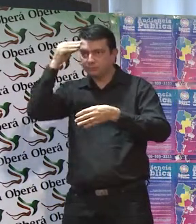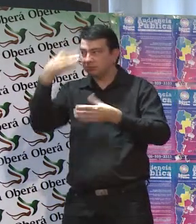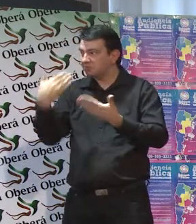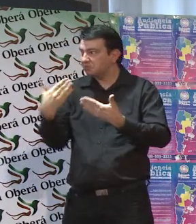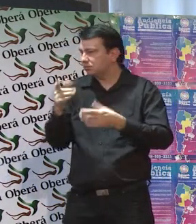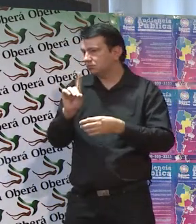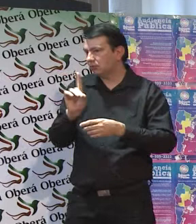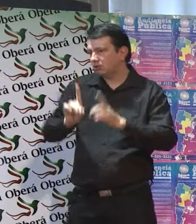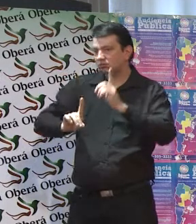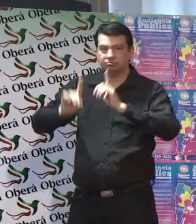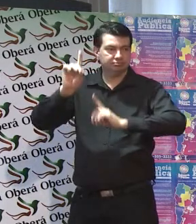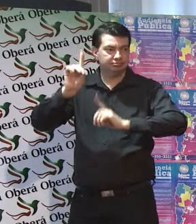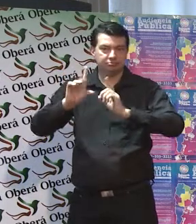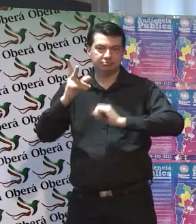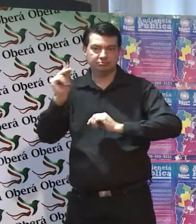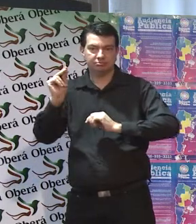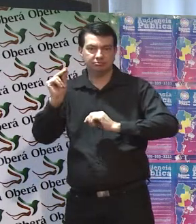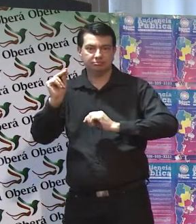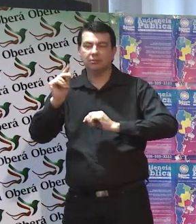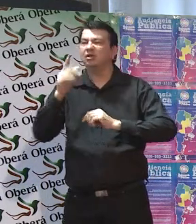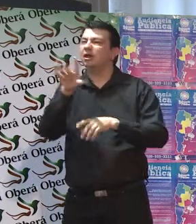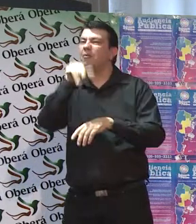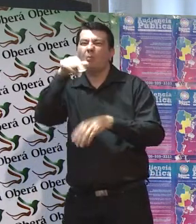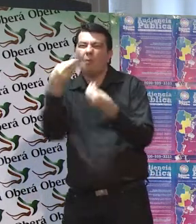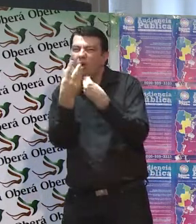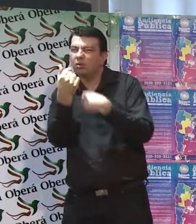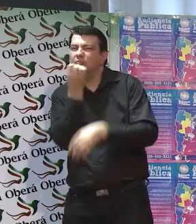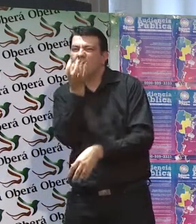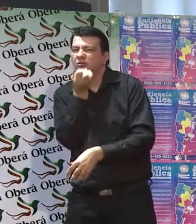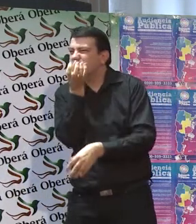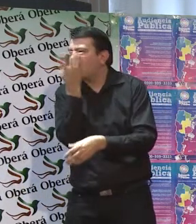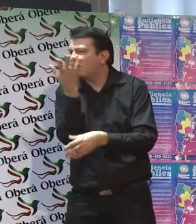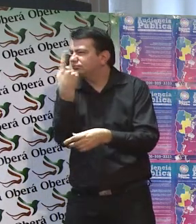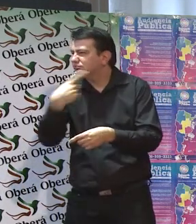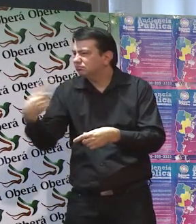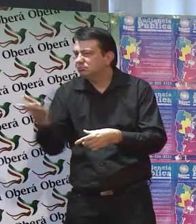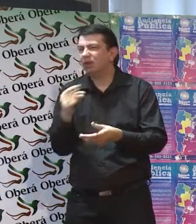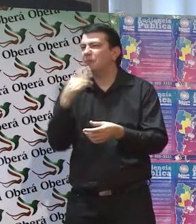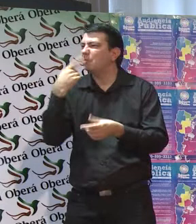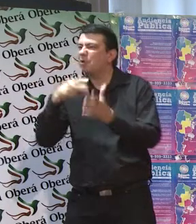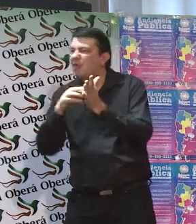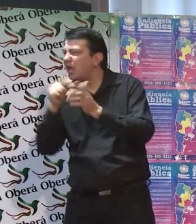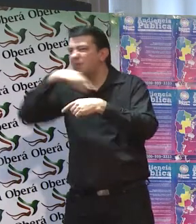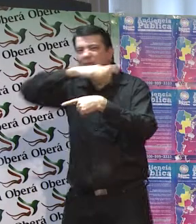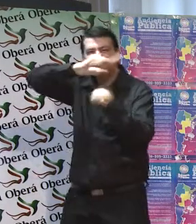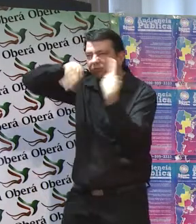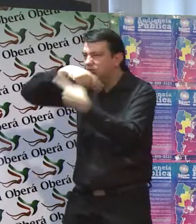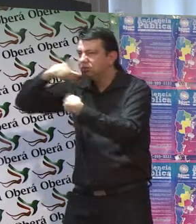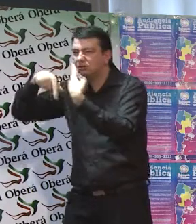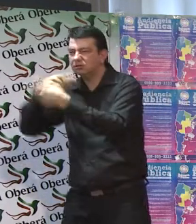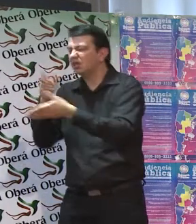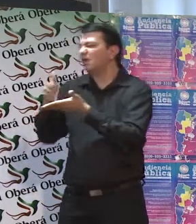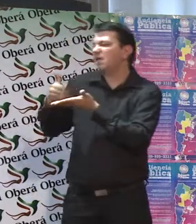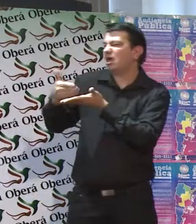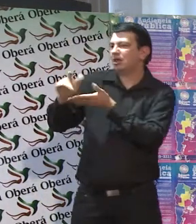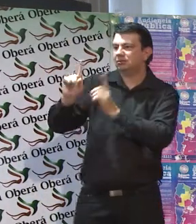espacios televisivos son programas de chimentos o programas donde hablan mal de la gente o discriminan